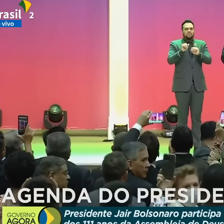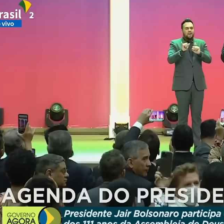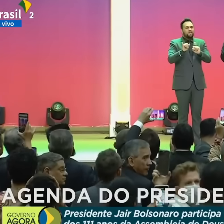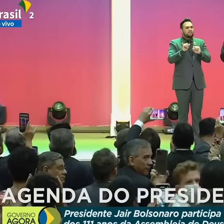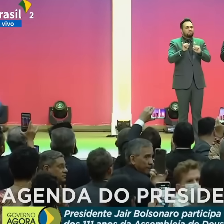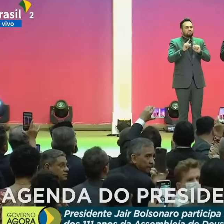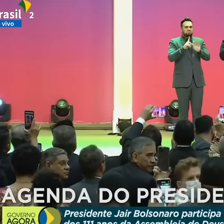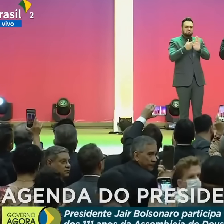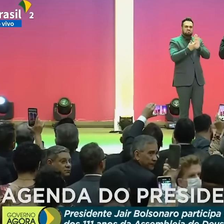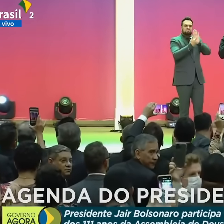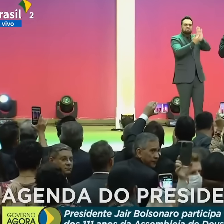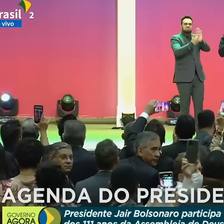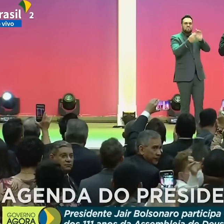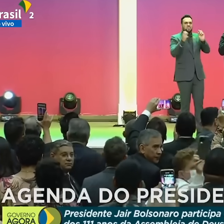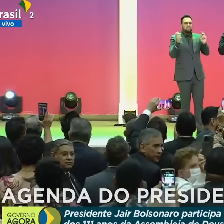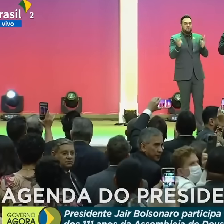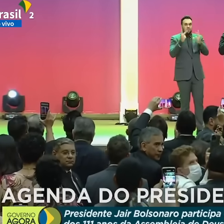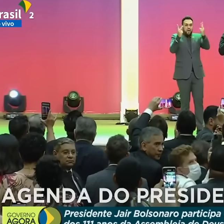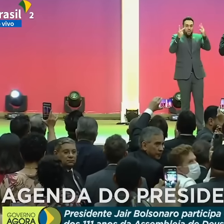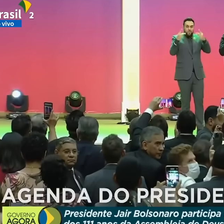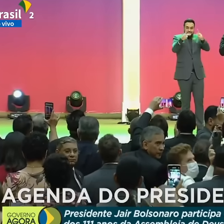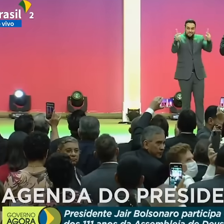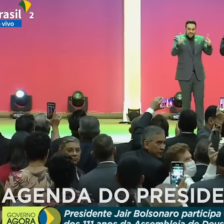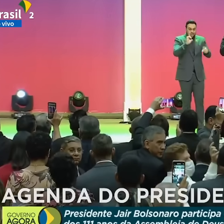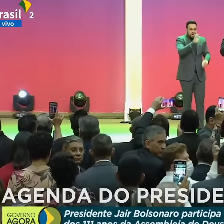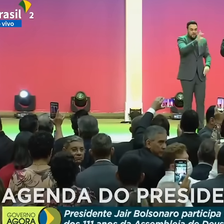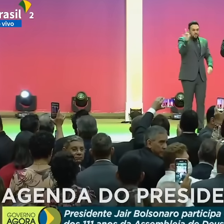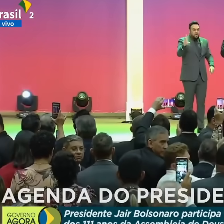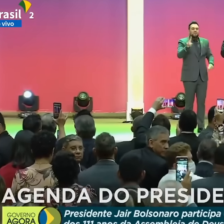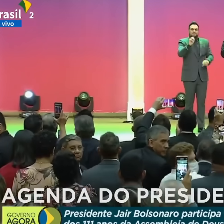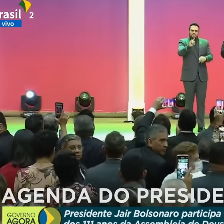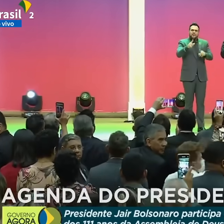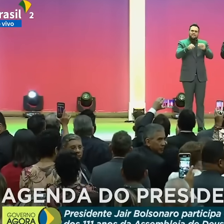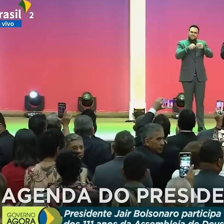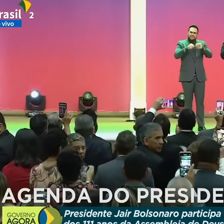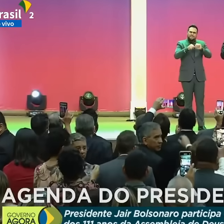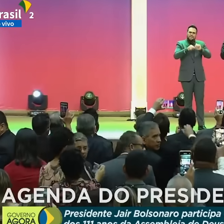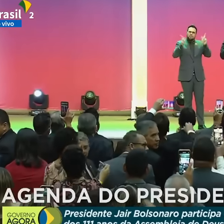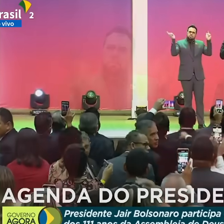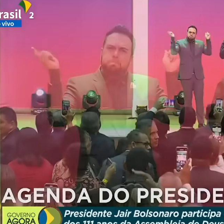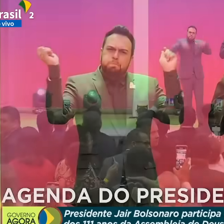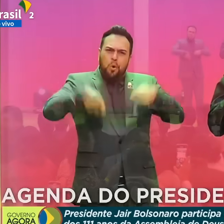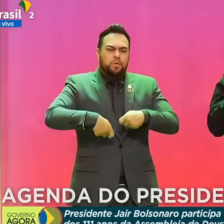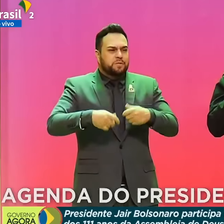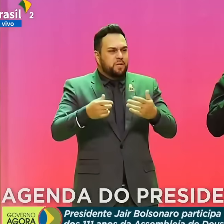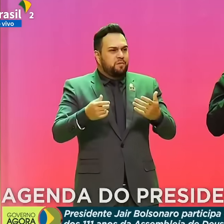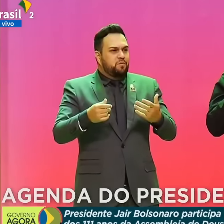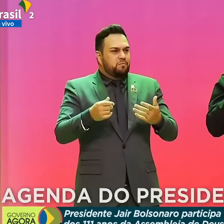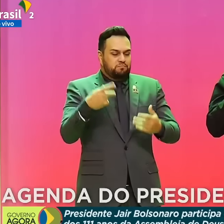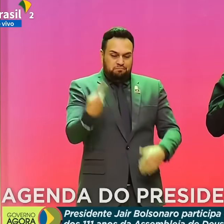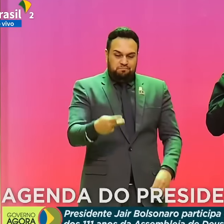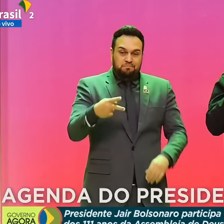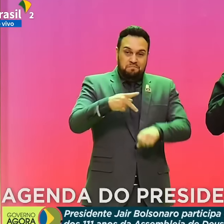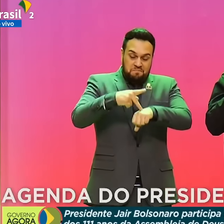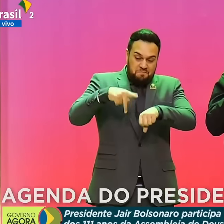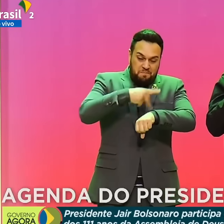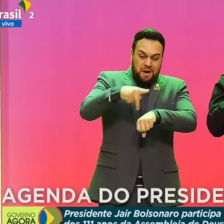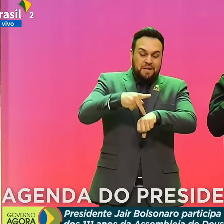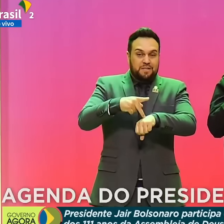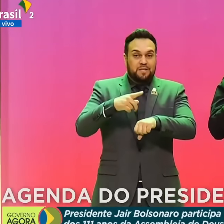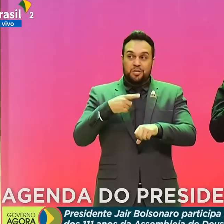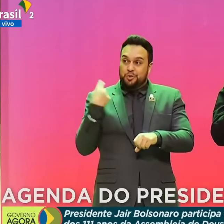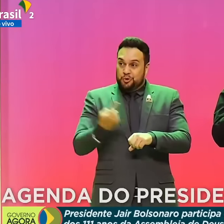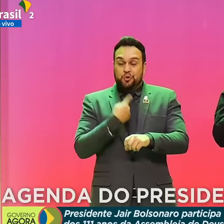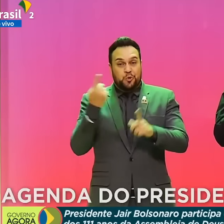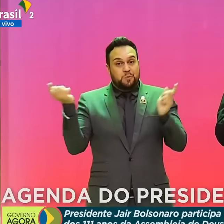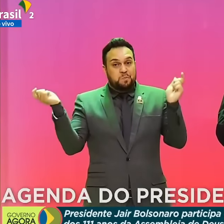o seu valor, cada um fará tudo o possível para a sua pátria, de modo que nós possamos